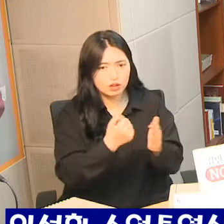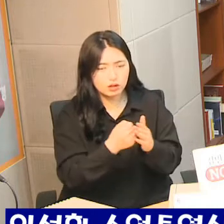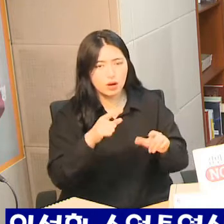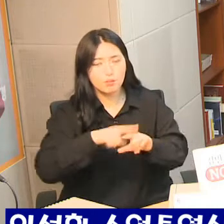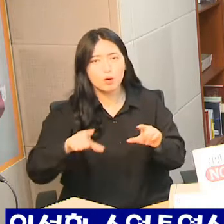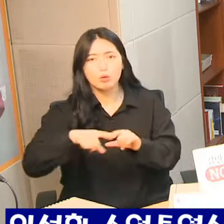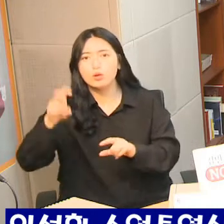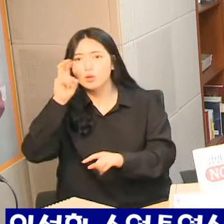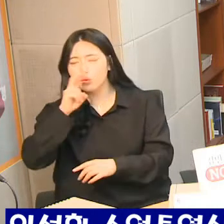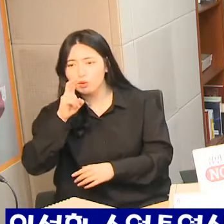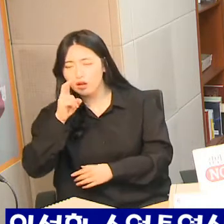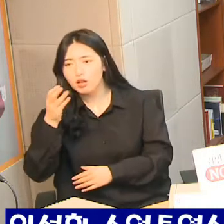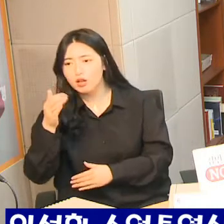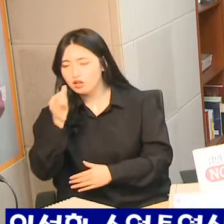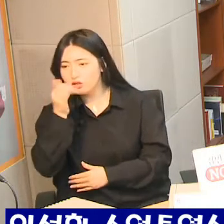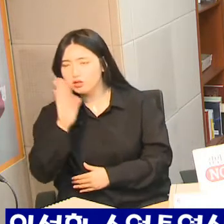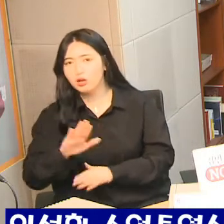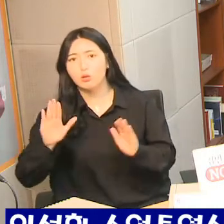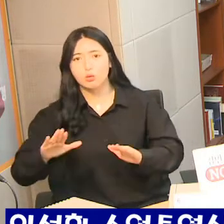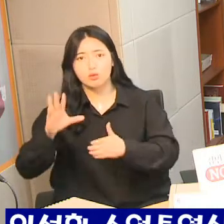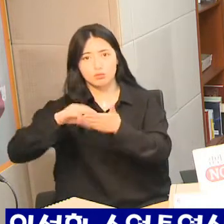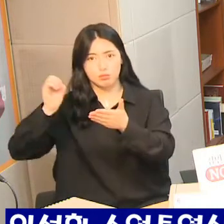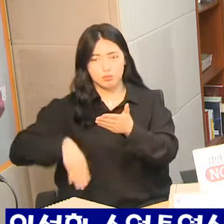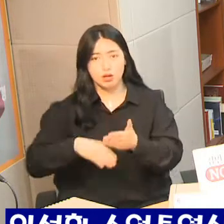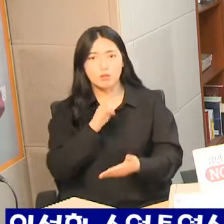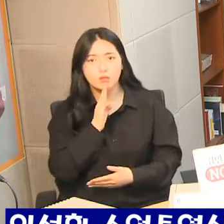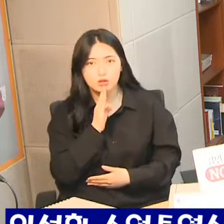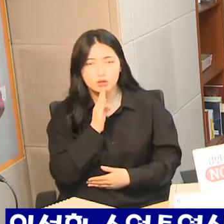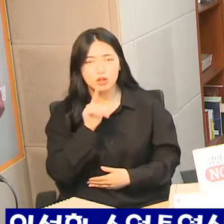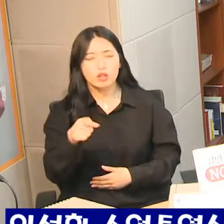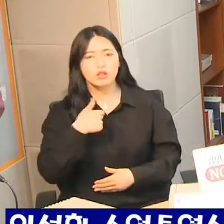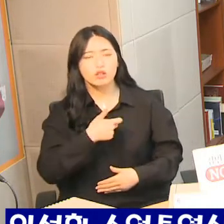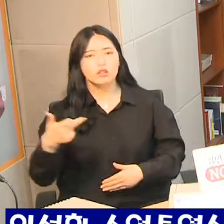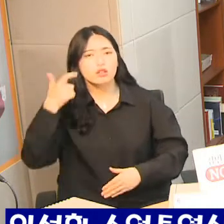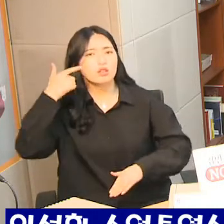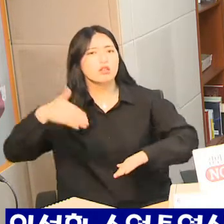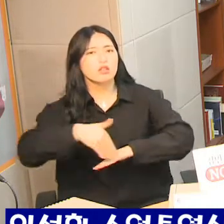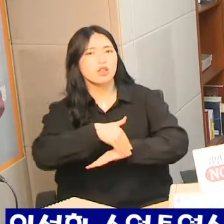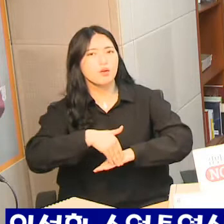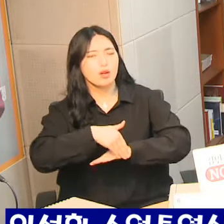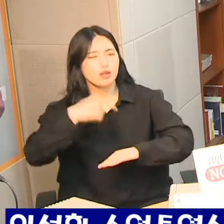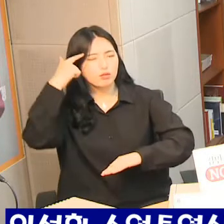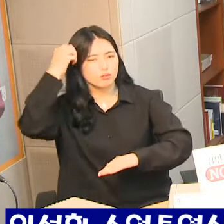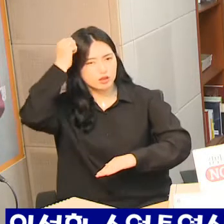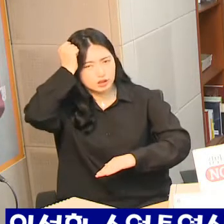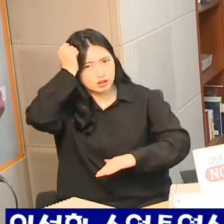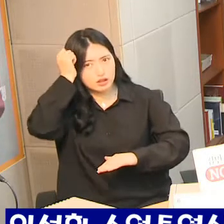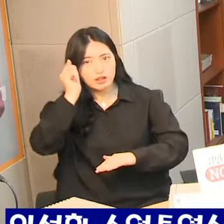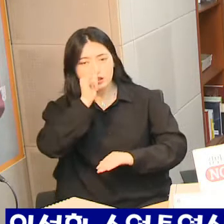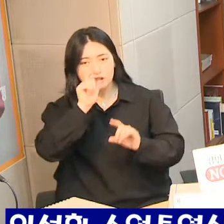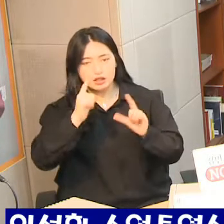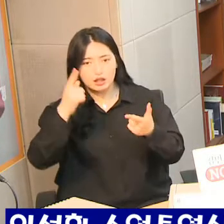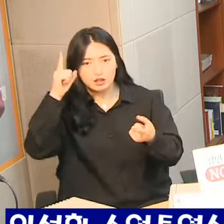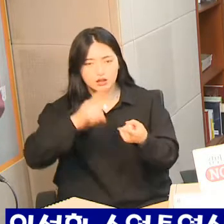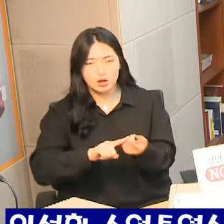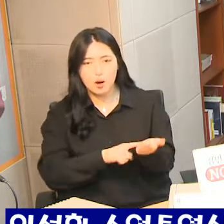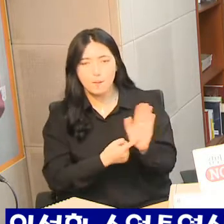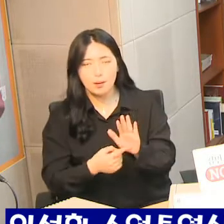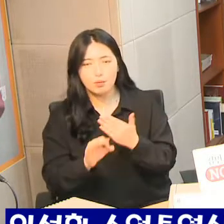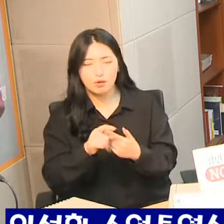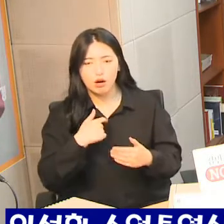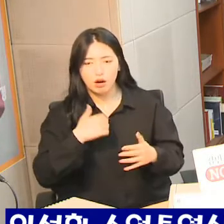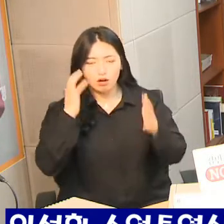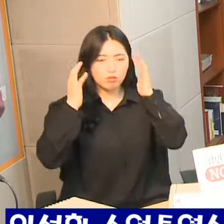노래가 나갔던 게 오늘은 안 이제 나가죠. 이런 것들이 네. 큰 그림이 머릿속에 있지 않은 상태로 발표를 들어가면 우왕좌왕하게